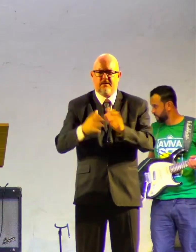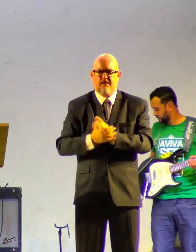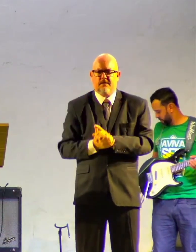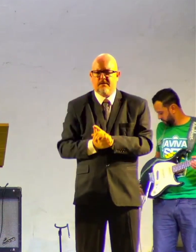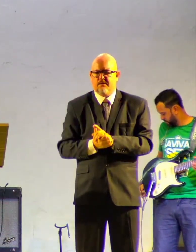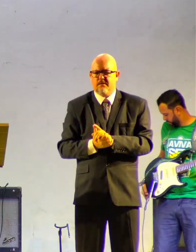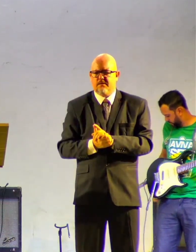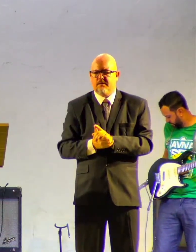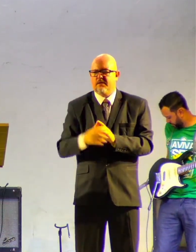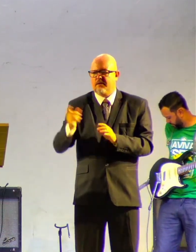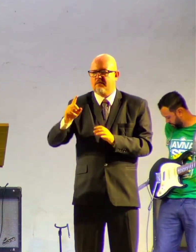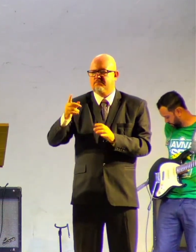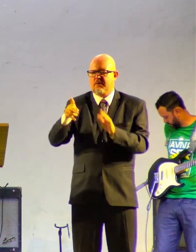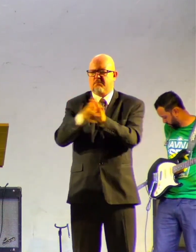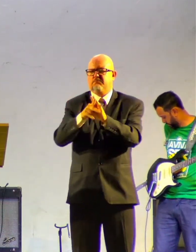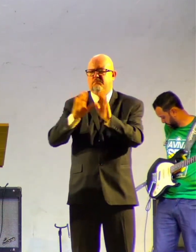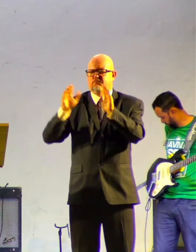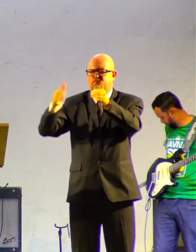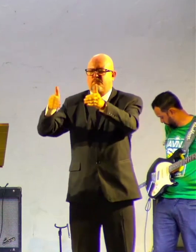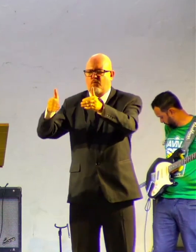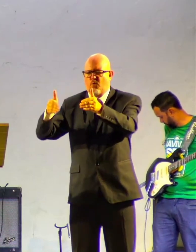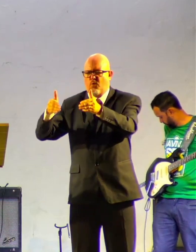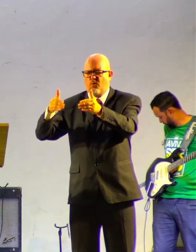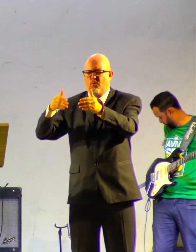clichês, não tem jargões,